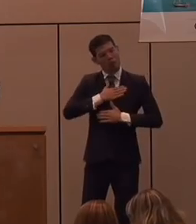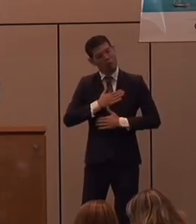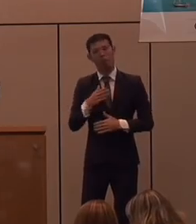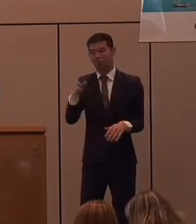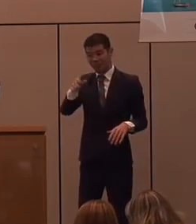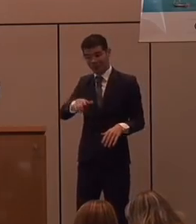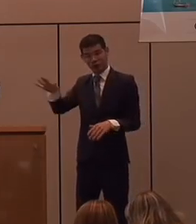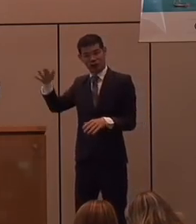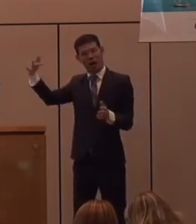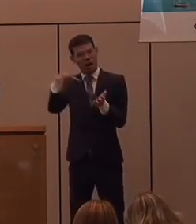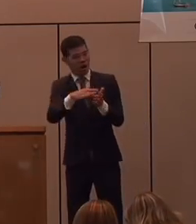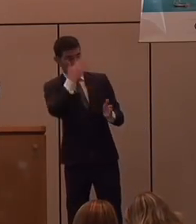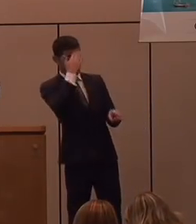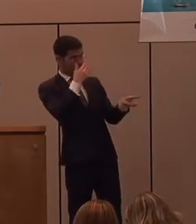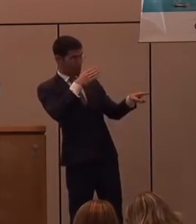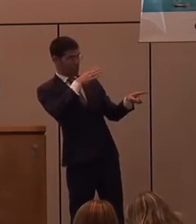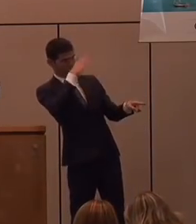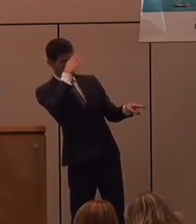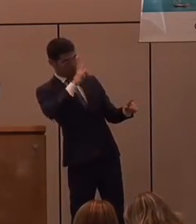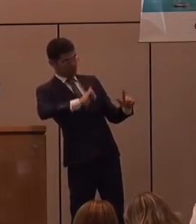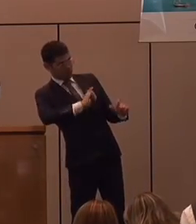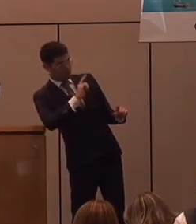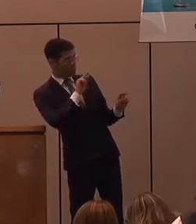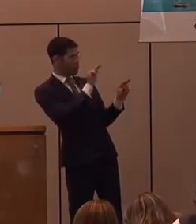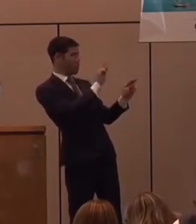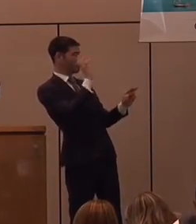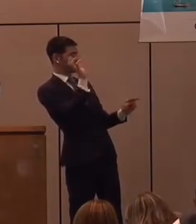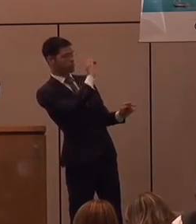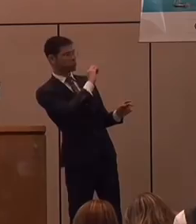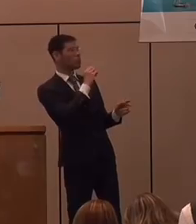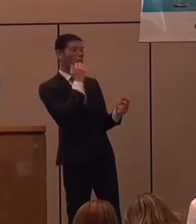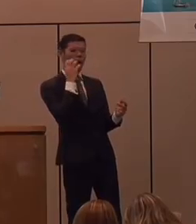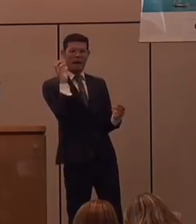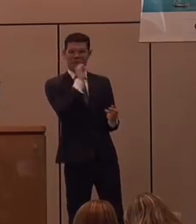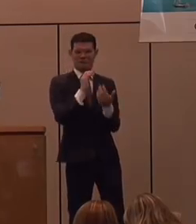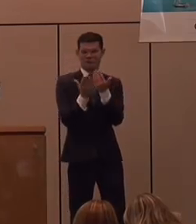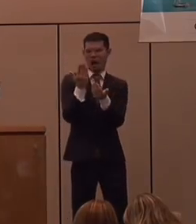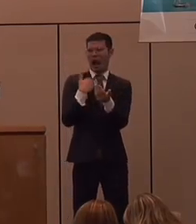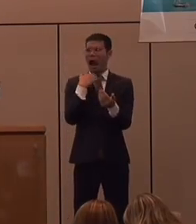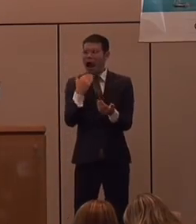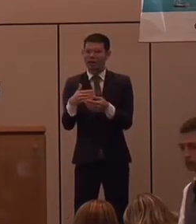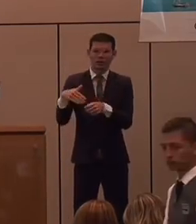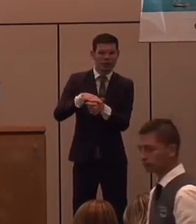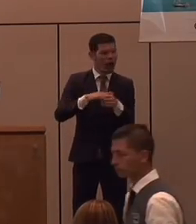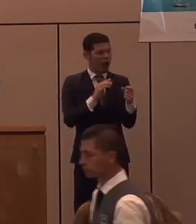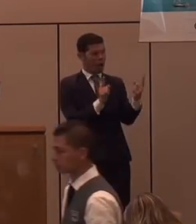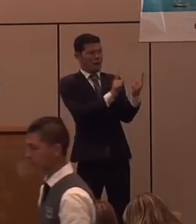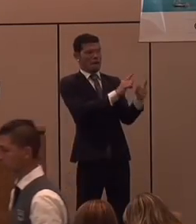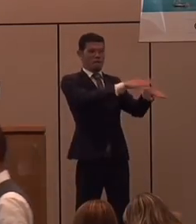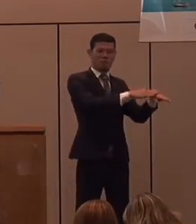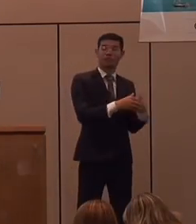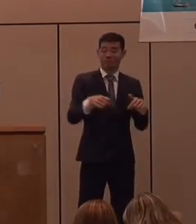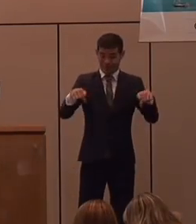saber quién es el policía de turismo y que pueda acudir a él ante cualquier situación que se le presente este año estamos cerrando con mil